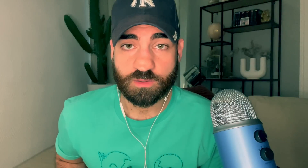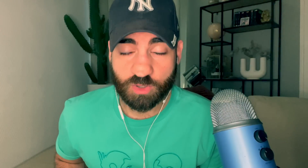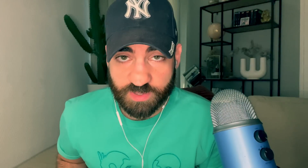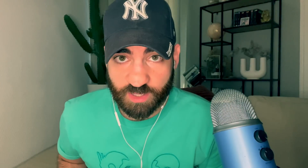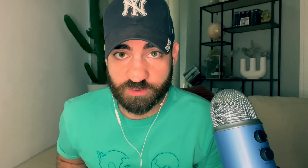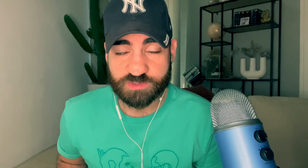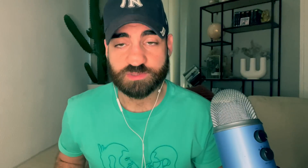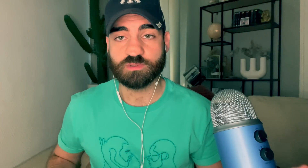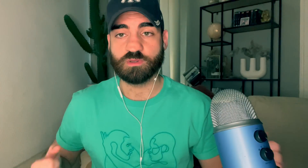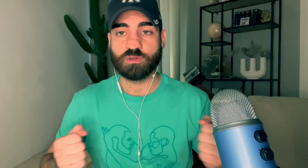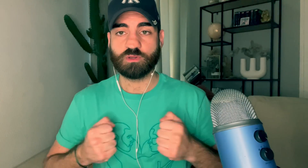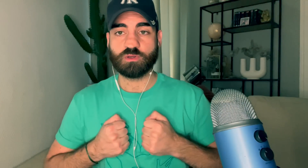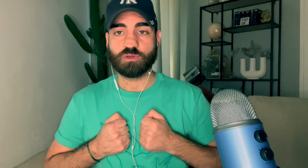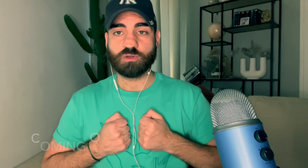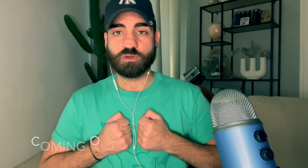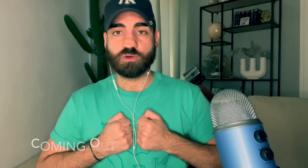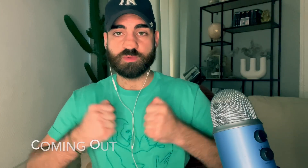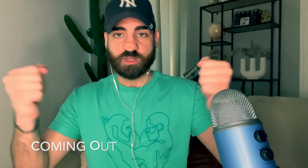Coming out. Coming out.